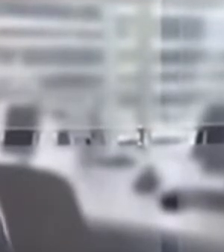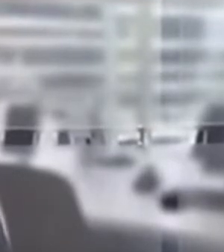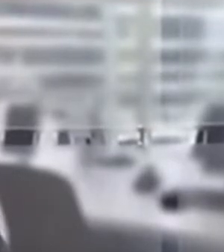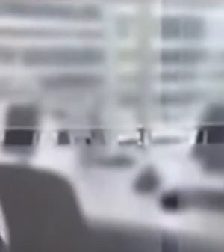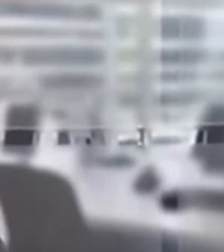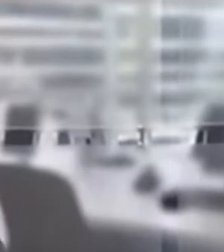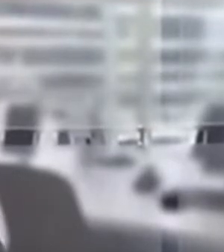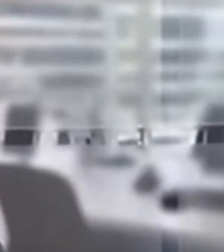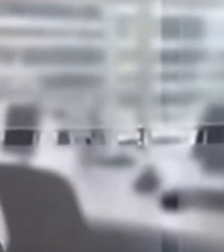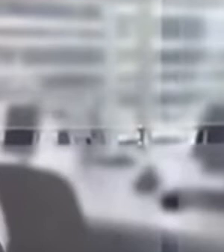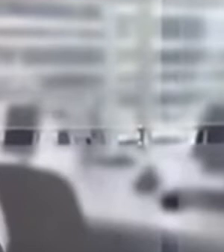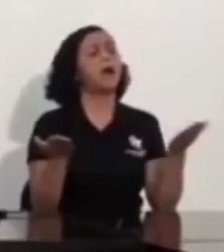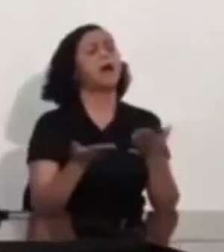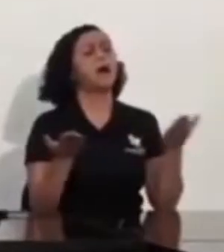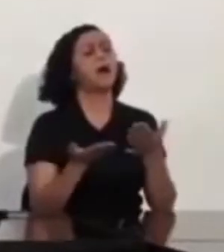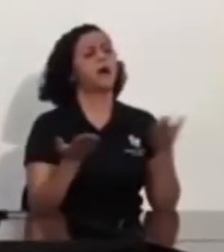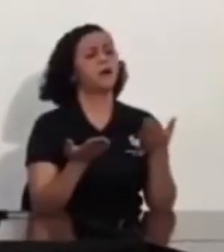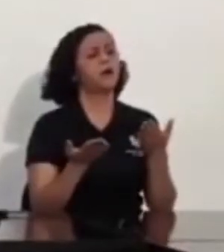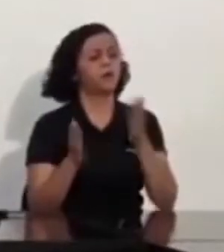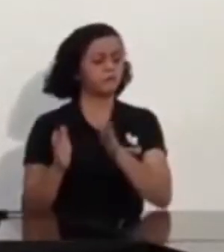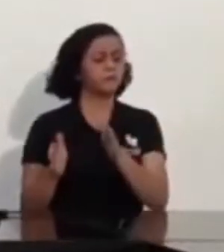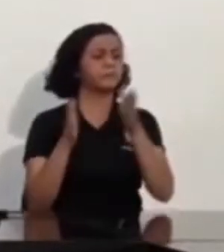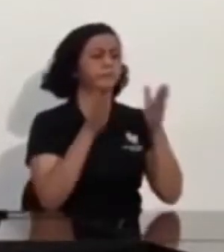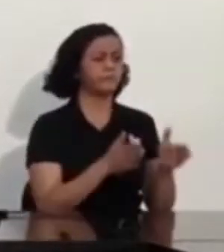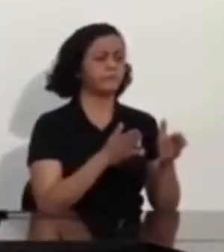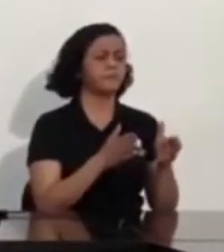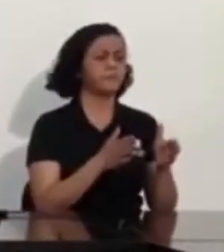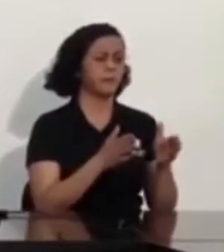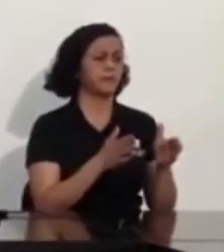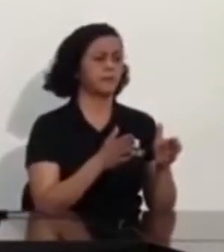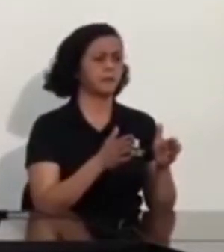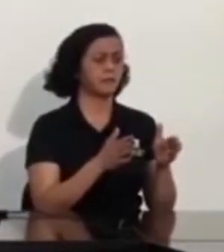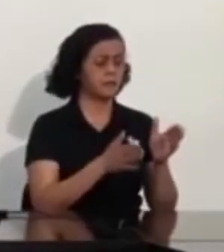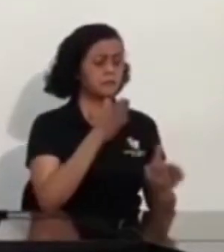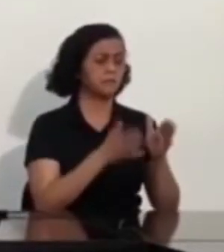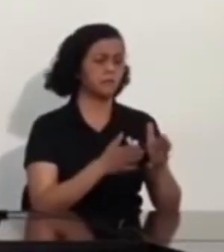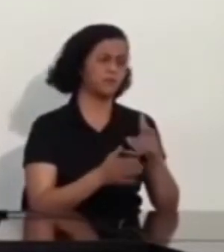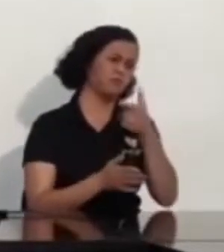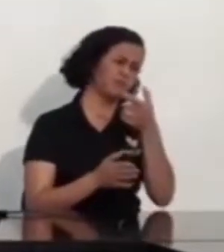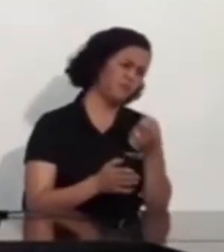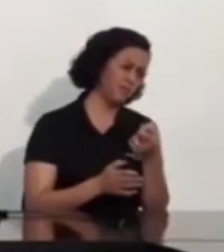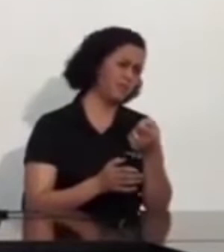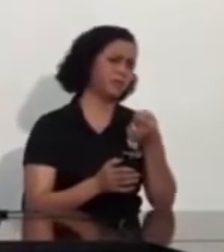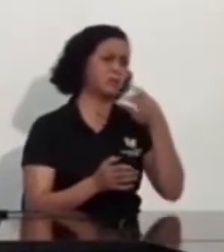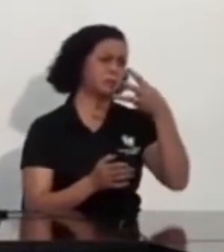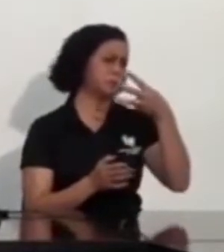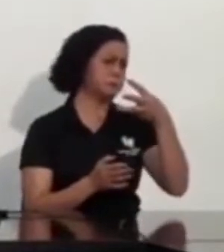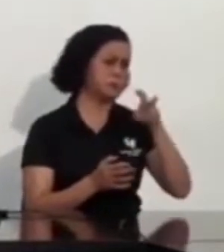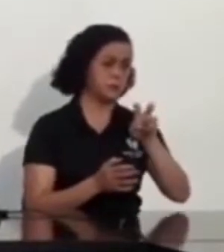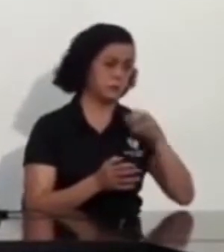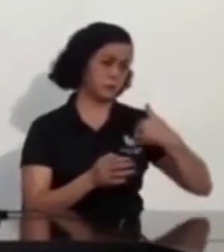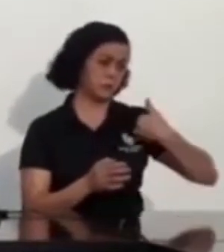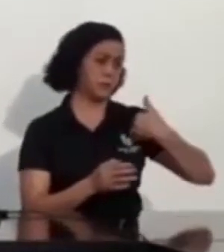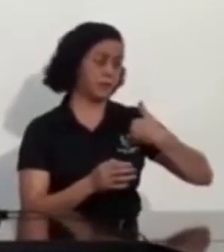a mais restritiva. Exatamente nessa faixa de 20 a 35 anos que nós tivemos o aumento